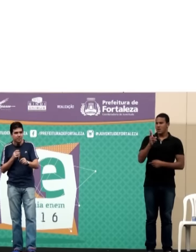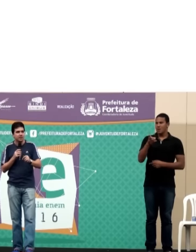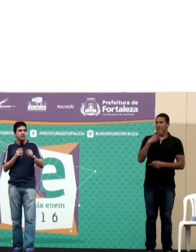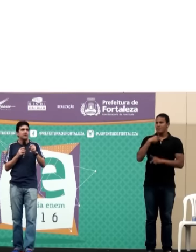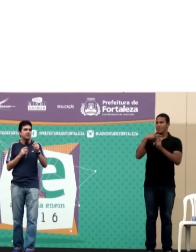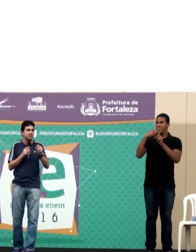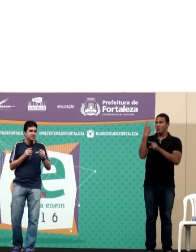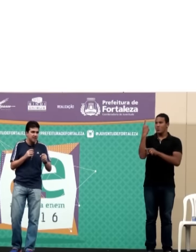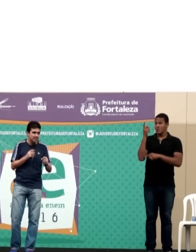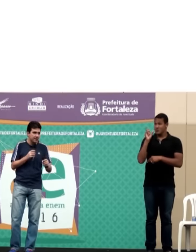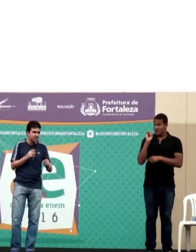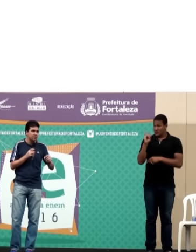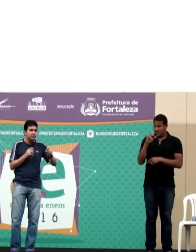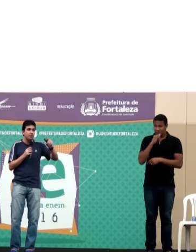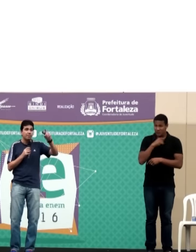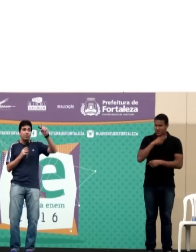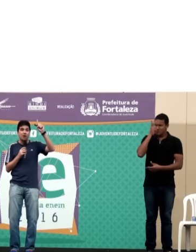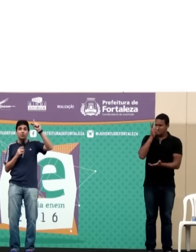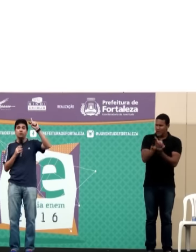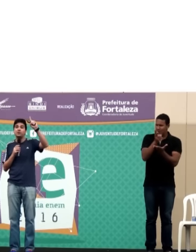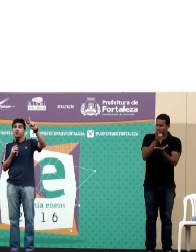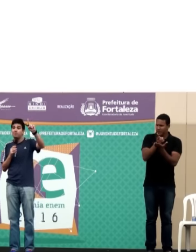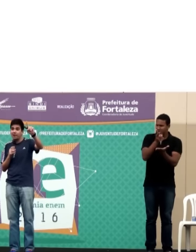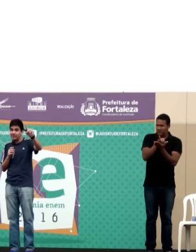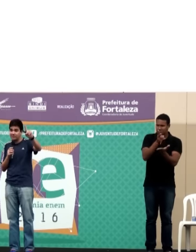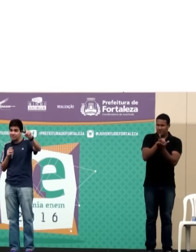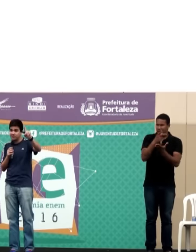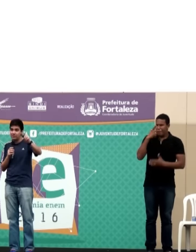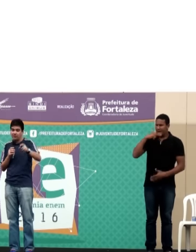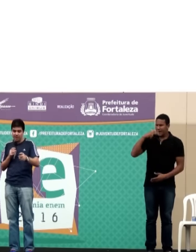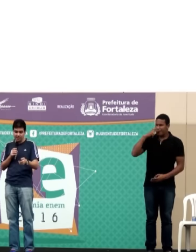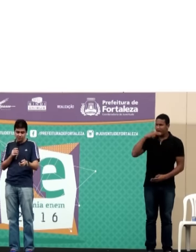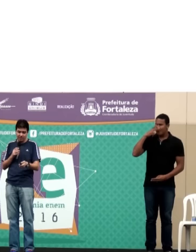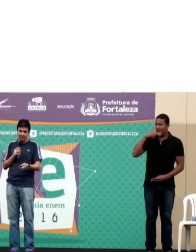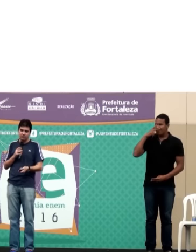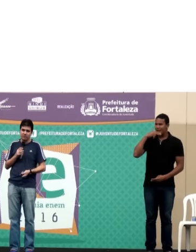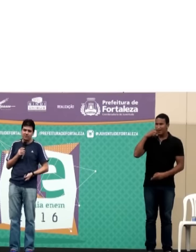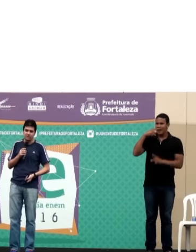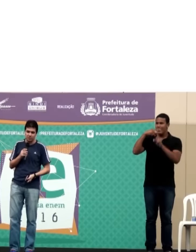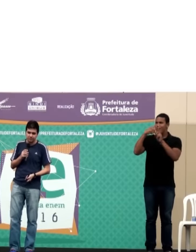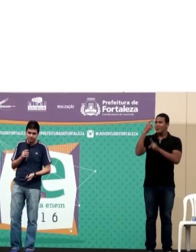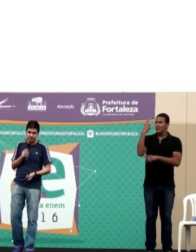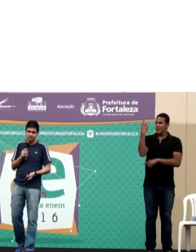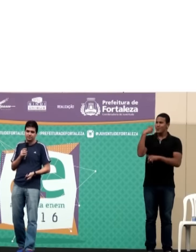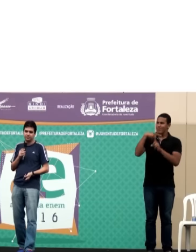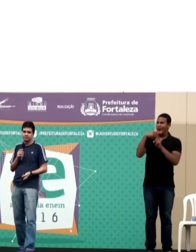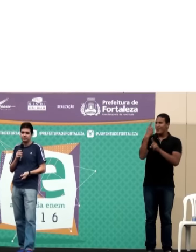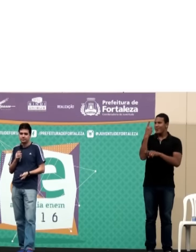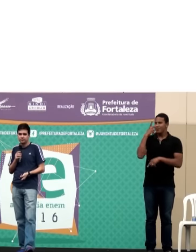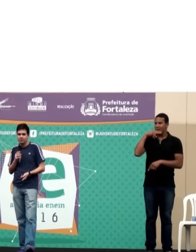fixa, esses elementos vão formar uma única base. Aí a nomenclatura é assim, ó.